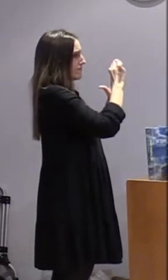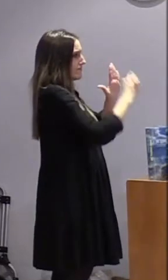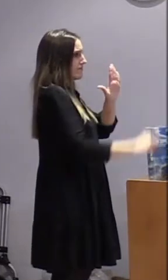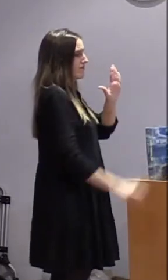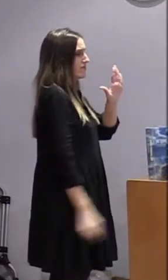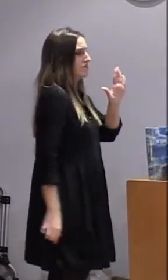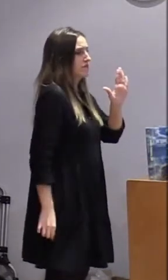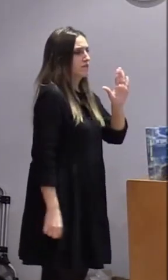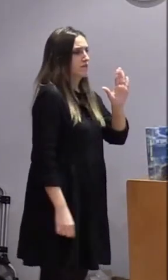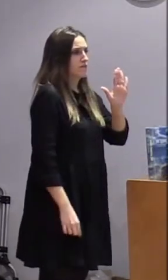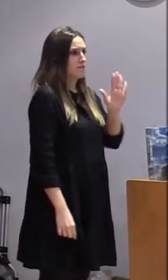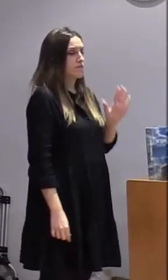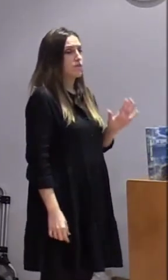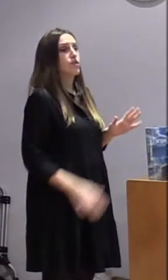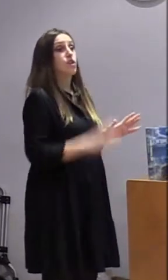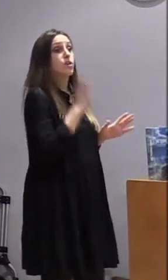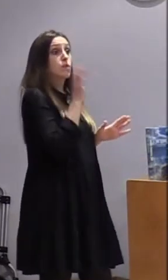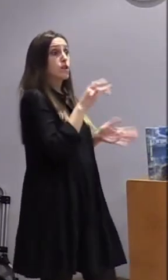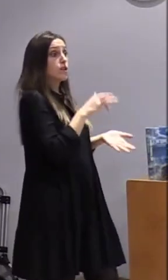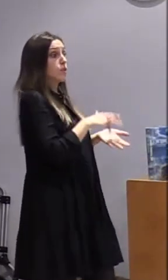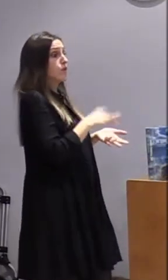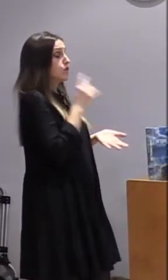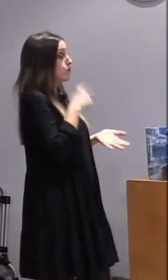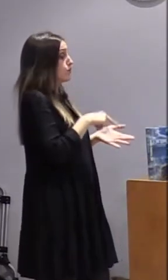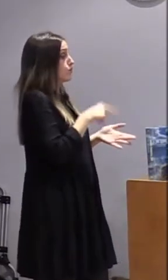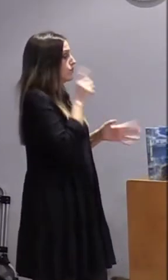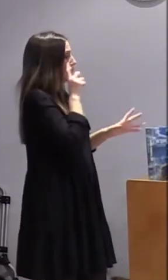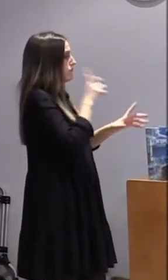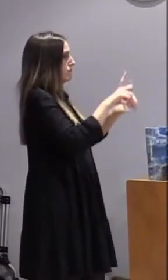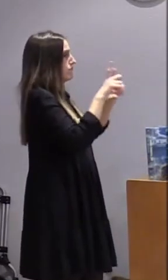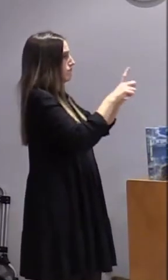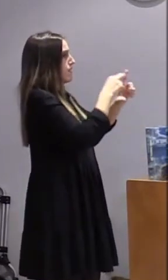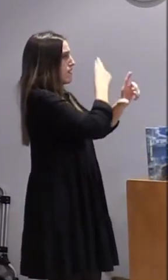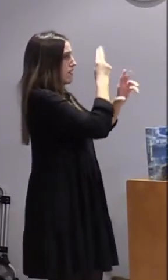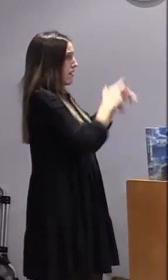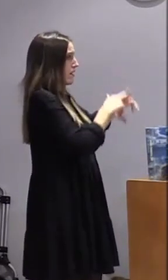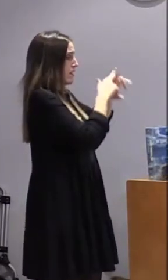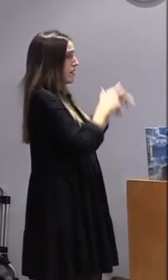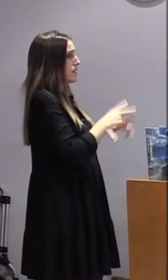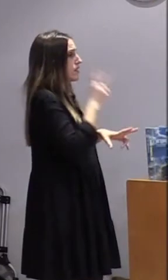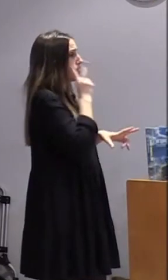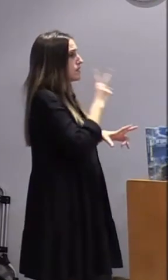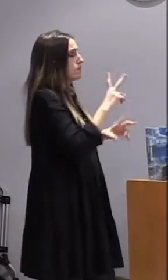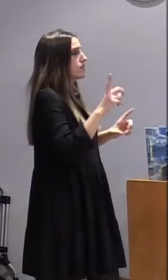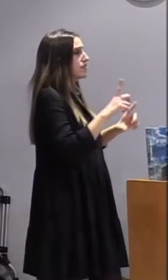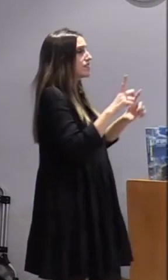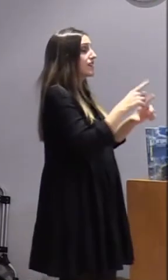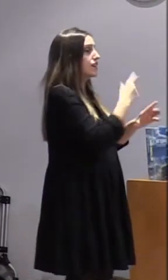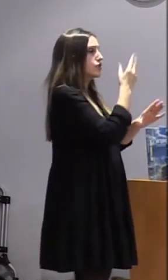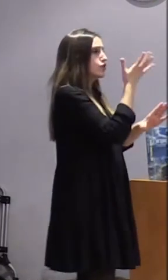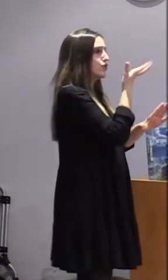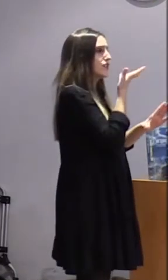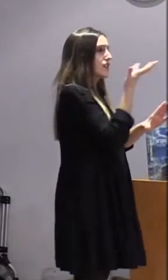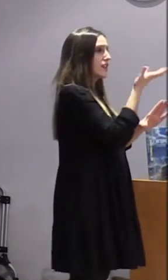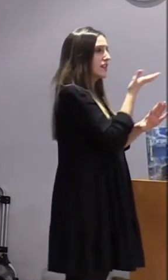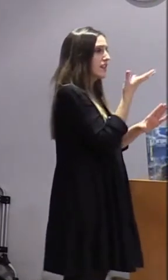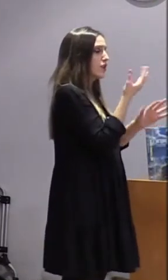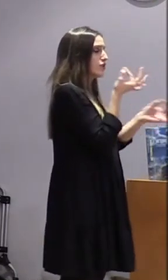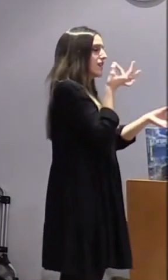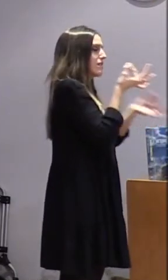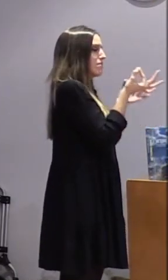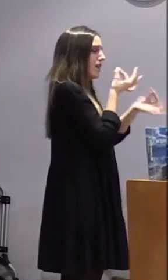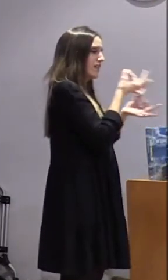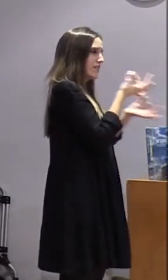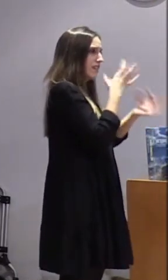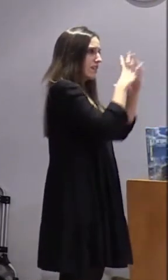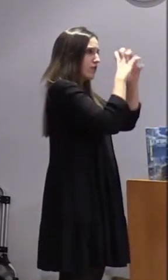de otros cuadros de Velázquez. Porque cuando uno analiza la obra pictórica de Velázquez ve que esos cielos tan complejos, tan llenos de matices